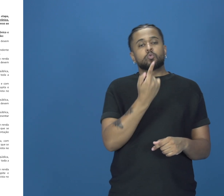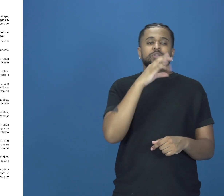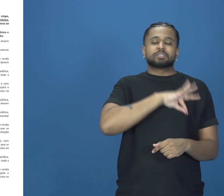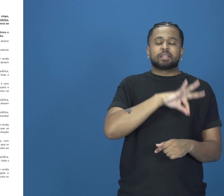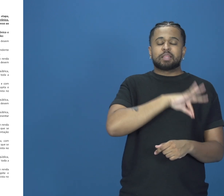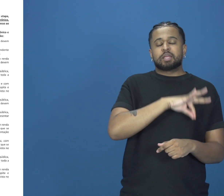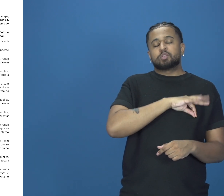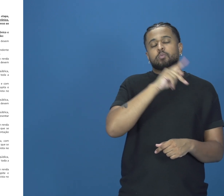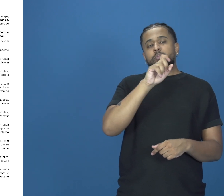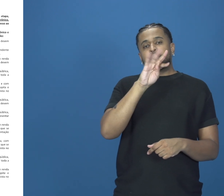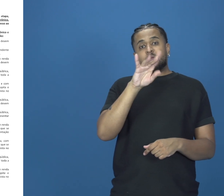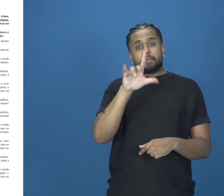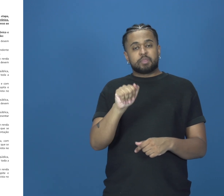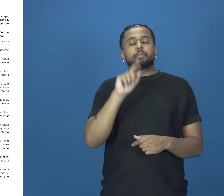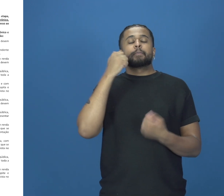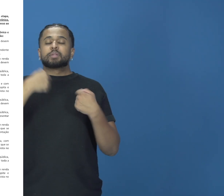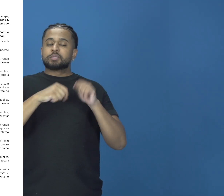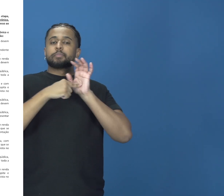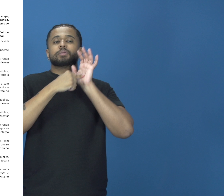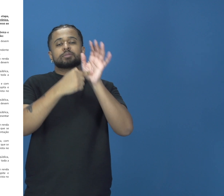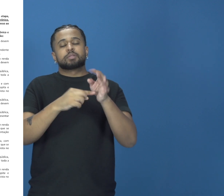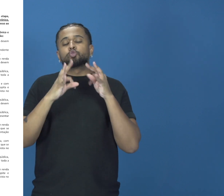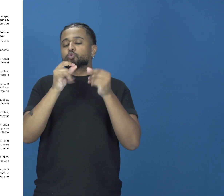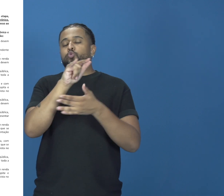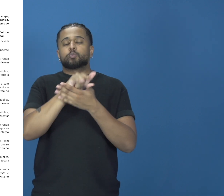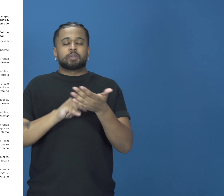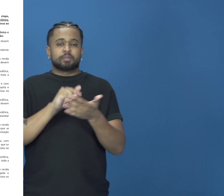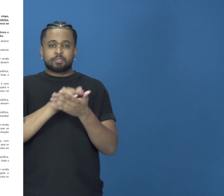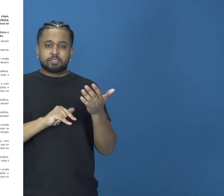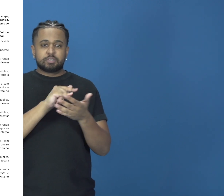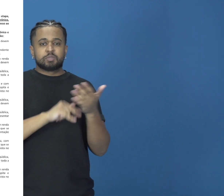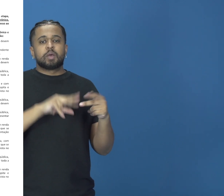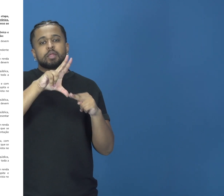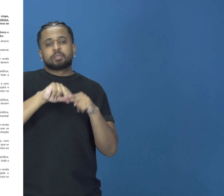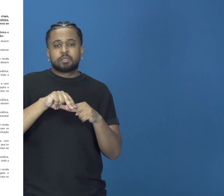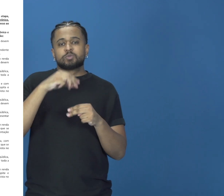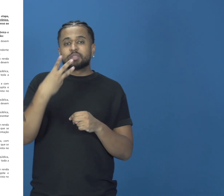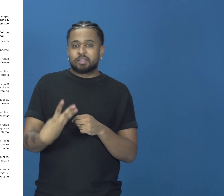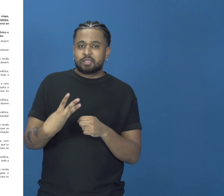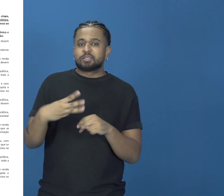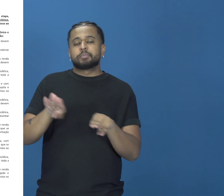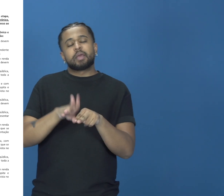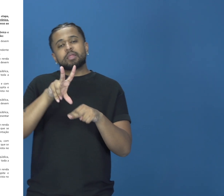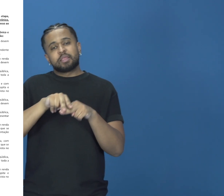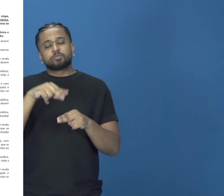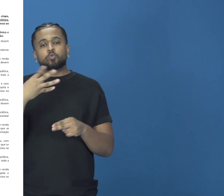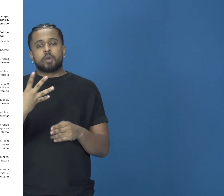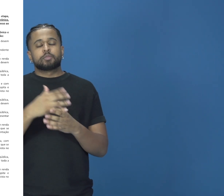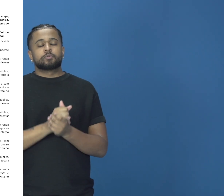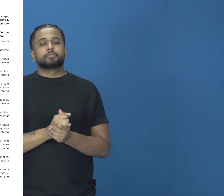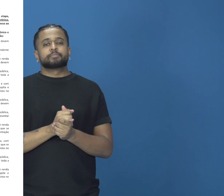salário mínimo per capita, devem apresentar toda a documentação prevista no anexo 3 e no anexo